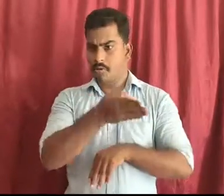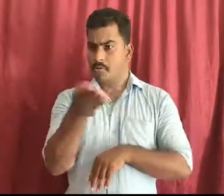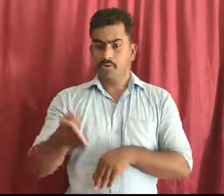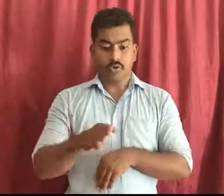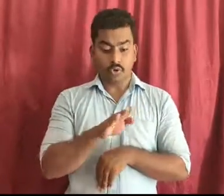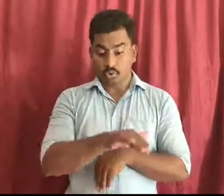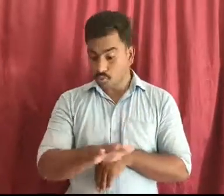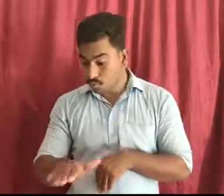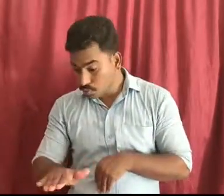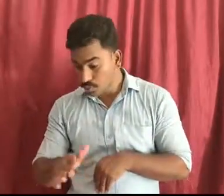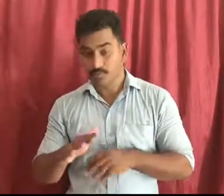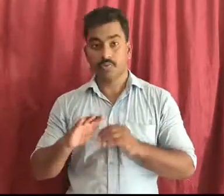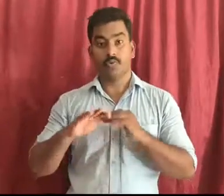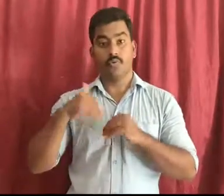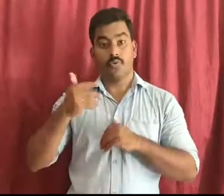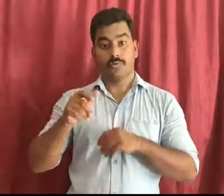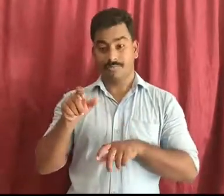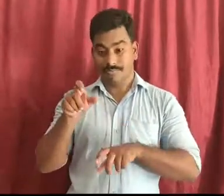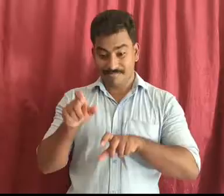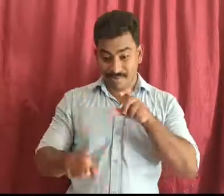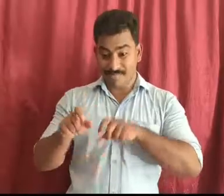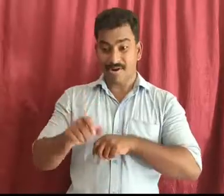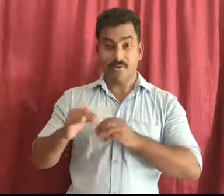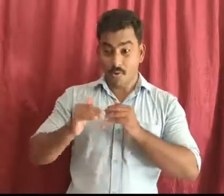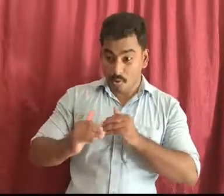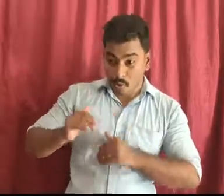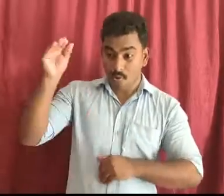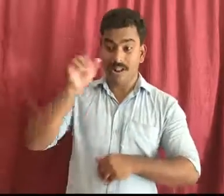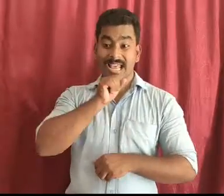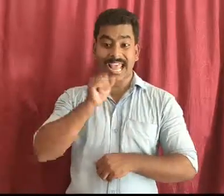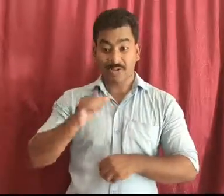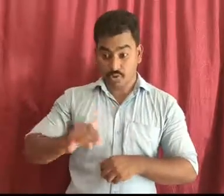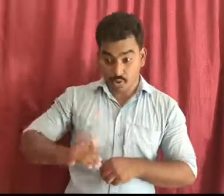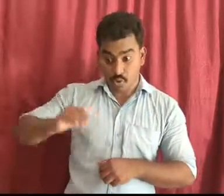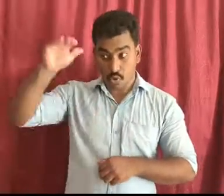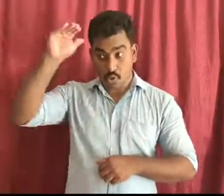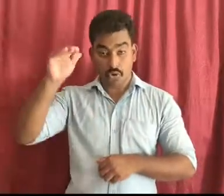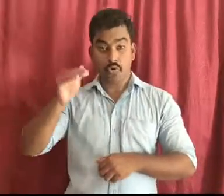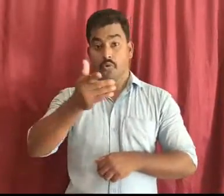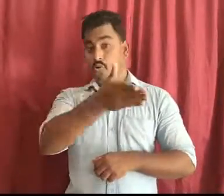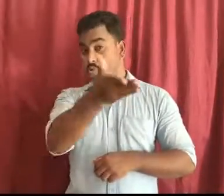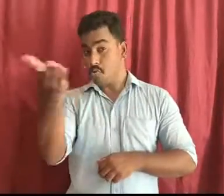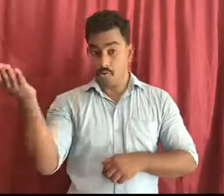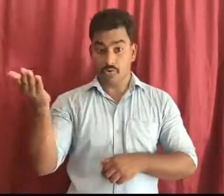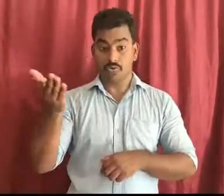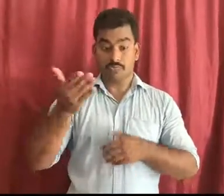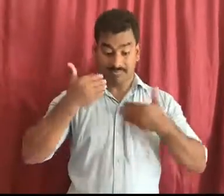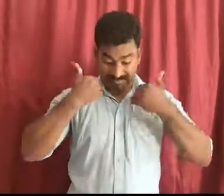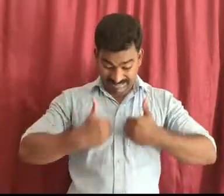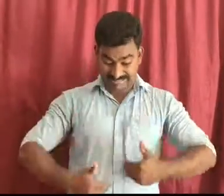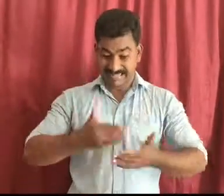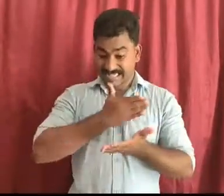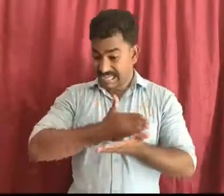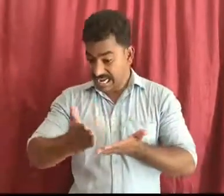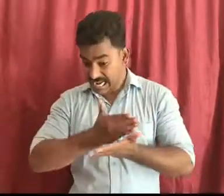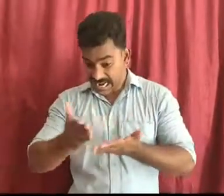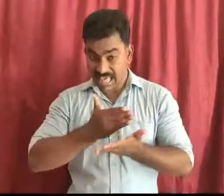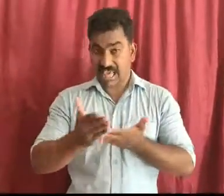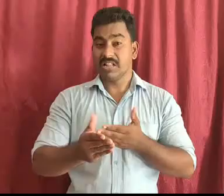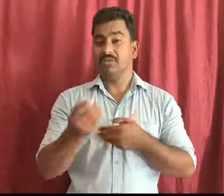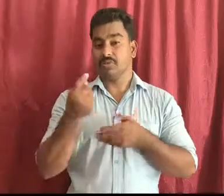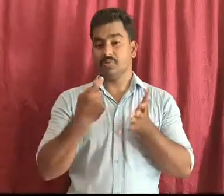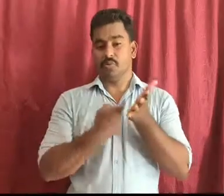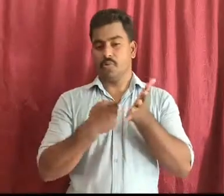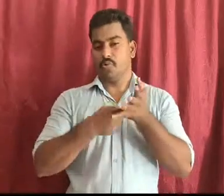ലോക്ക്ഡൗൺ കാലത്ത് കുട്ടികളും മുതിർന്നവരും ശുചിത്വത്തെ സംബന്ധിച്ച് പാലിക്കേണ്ട ചില